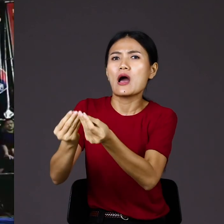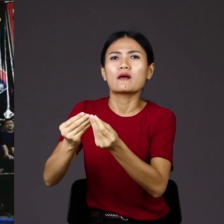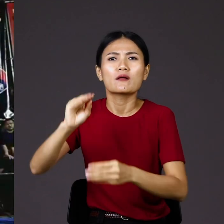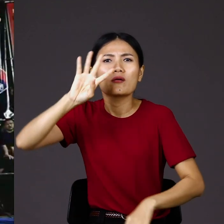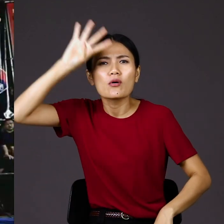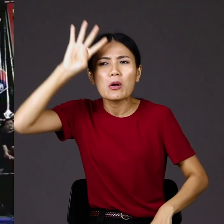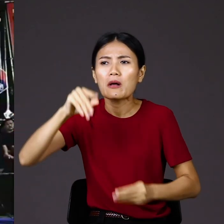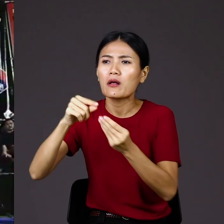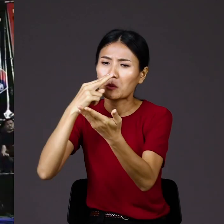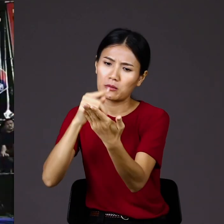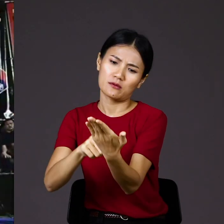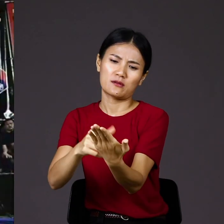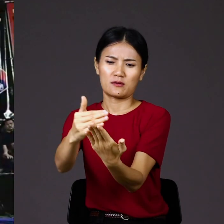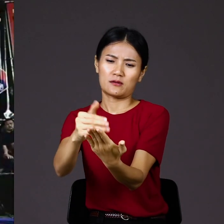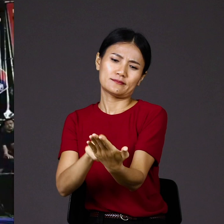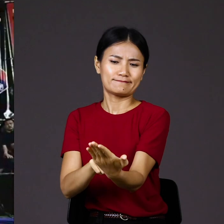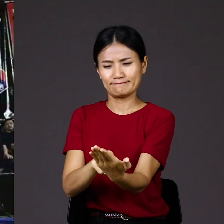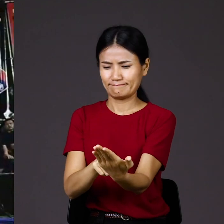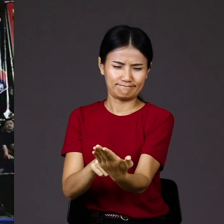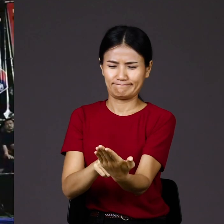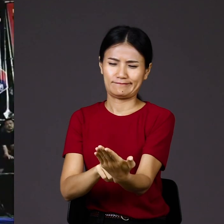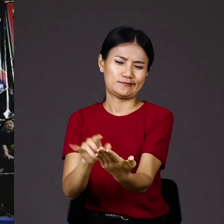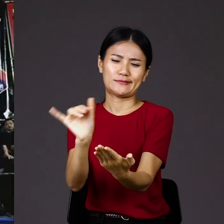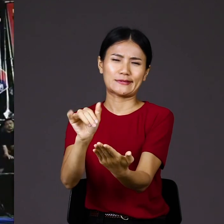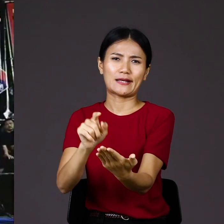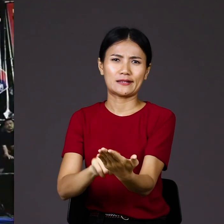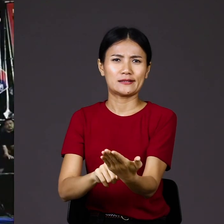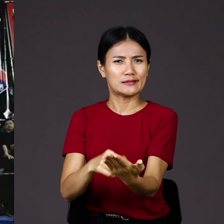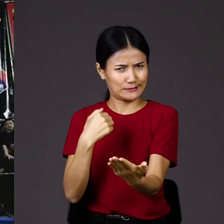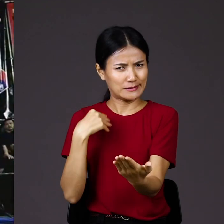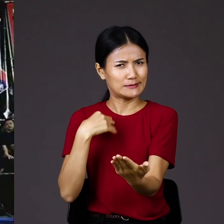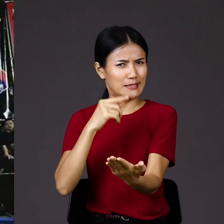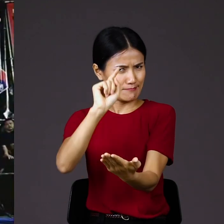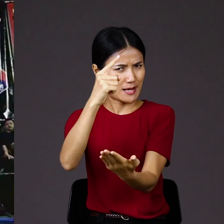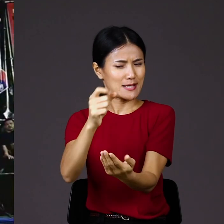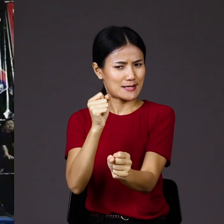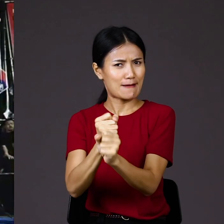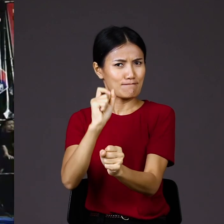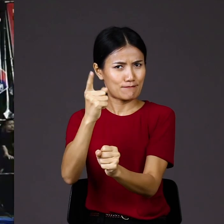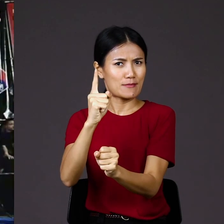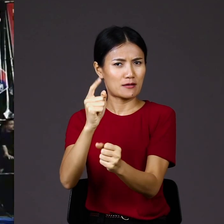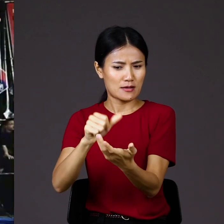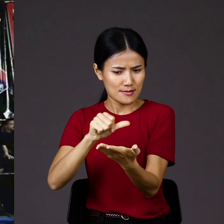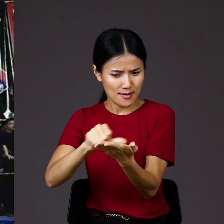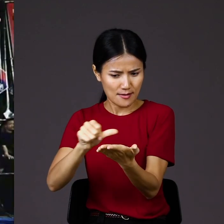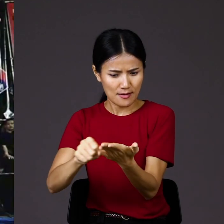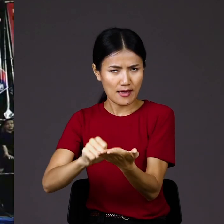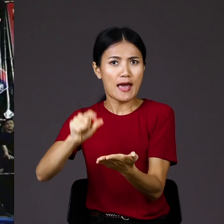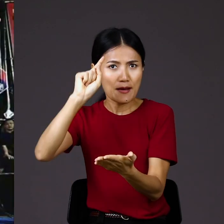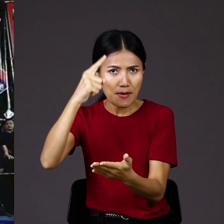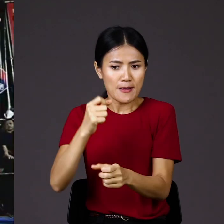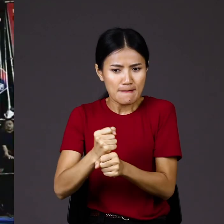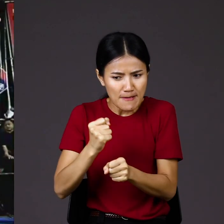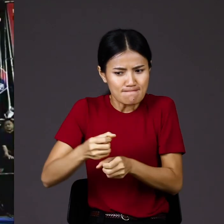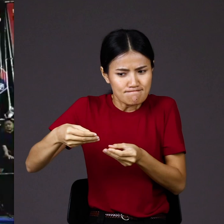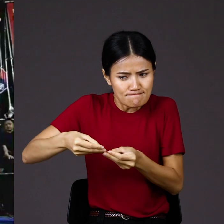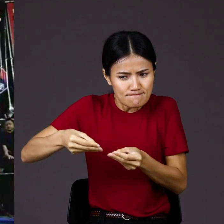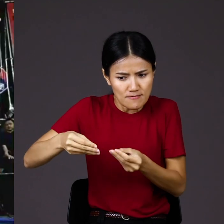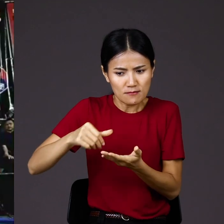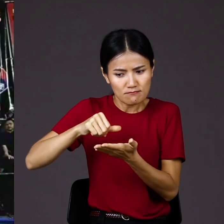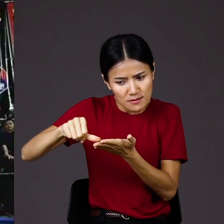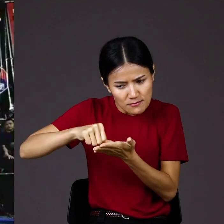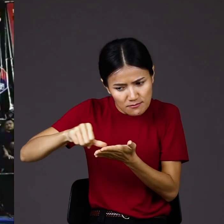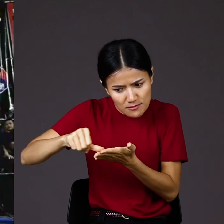การไปดีเบตมีการไปปรับวิเคราะห์มีการไปทำข้อมูลกันเยอะแยะมากมายจน